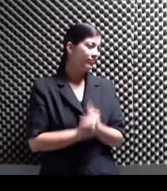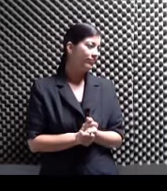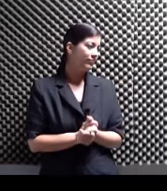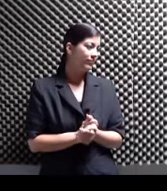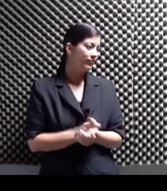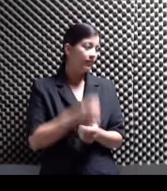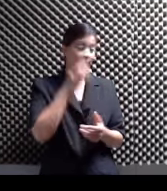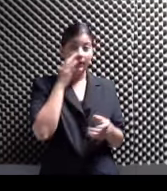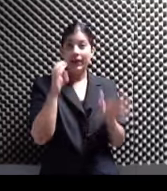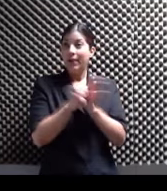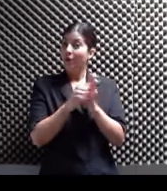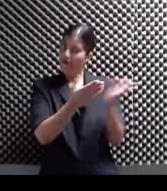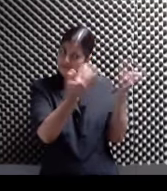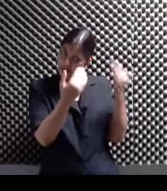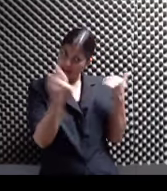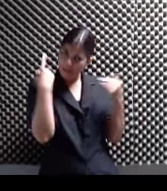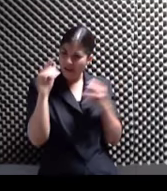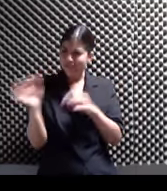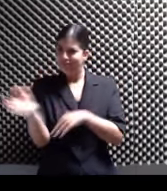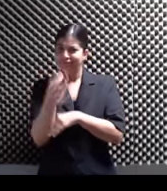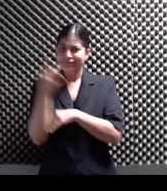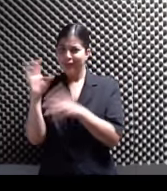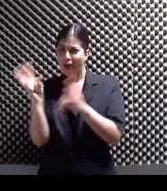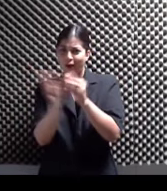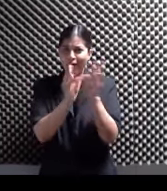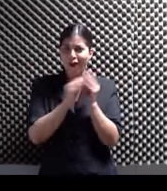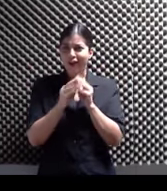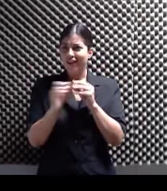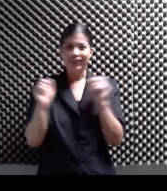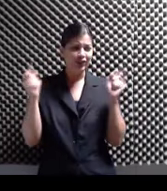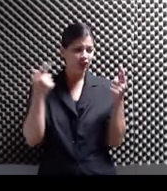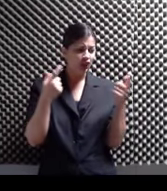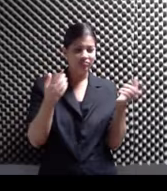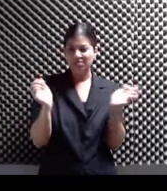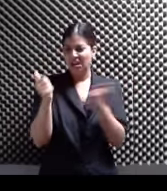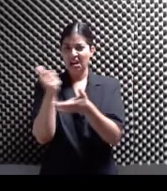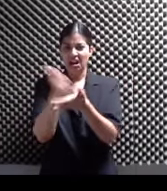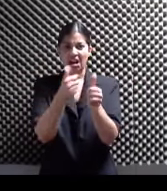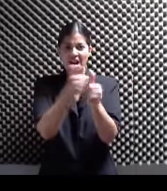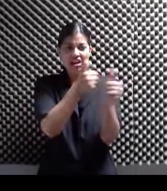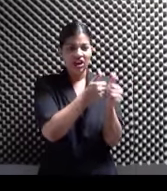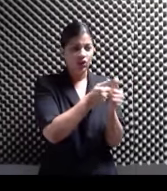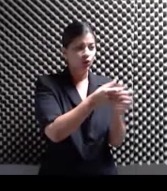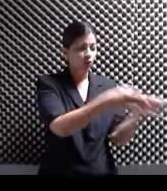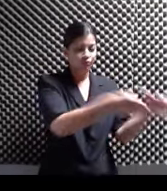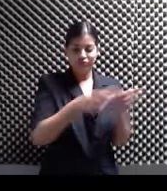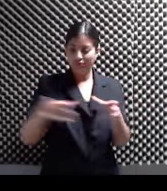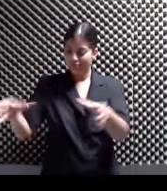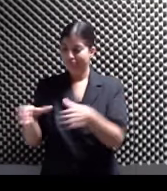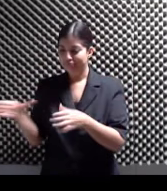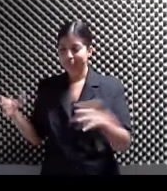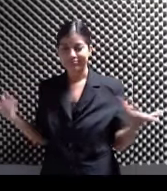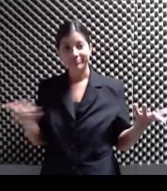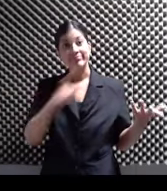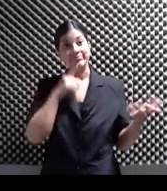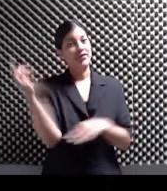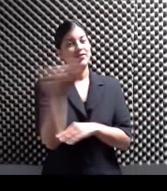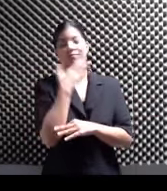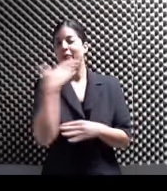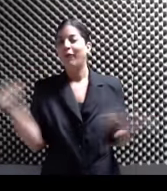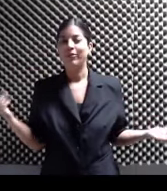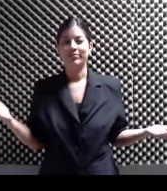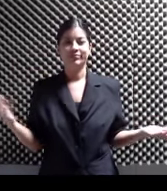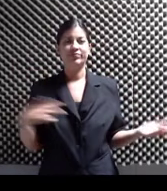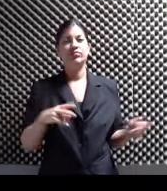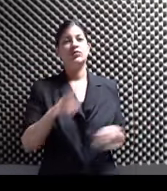Cuando se vente tú, vamos a hacer un parisito. Esos son los mejores que quedan. Todo el mundo lleva algo, todo el mundo lleva su cosita y quedan espectaculares. Por eso es lo que van a ver las personas.